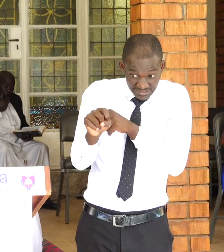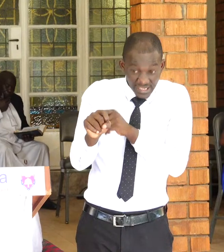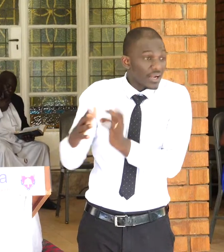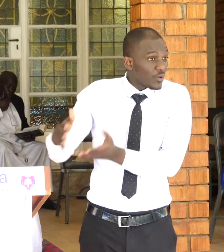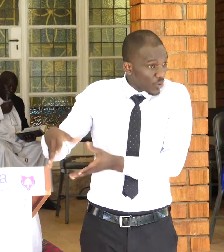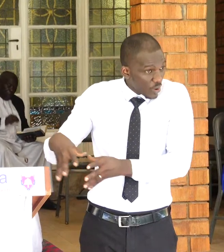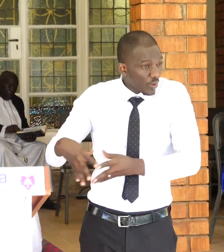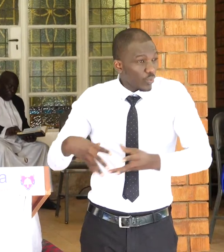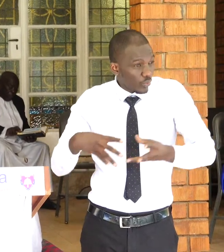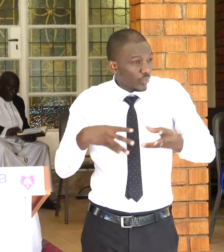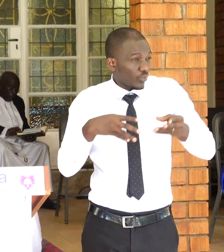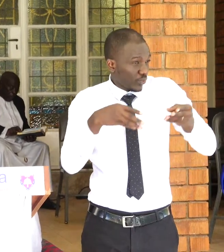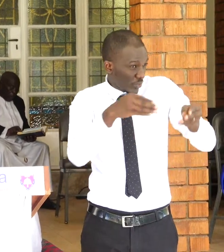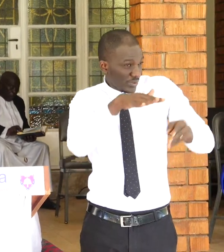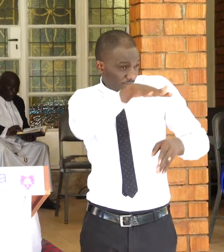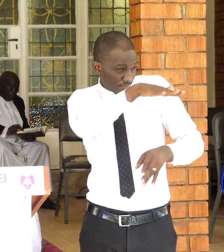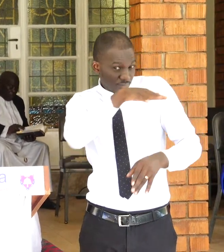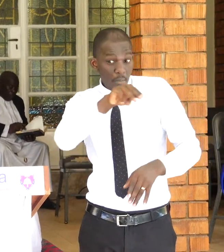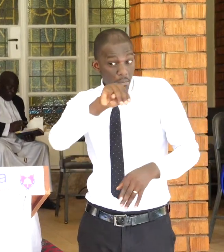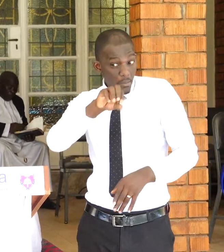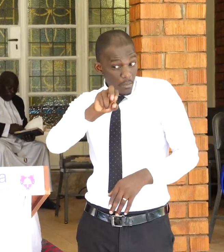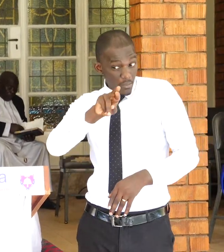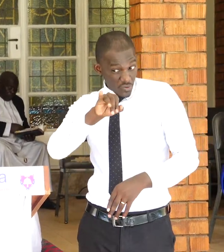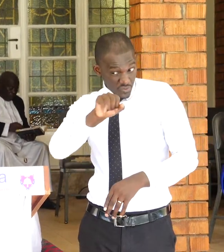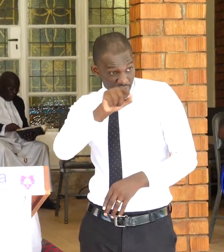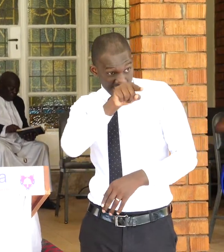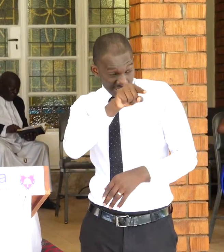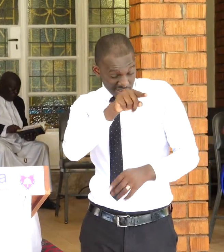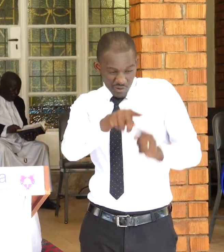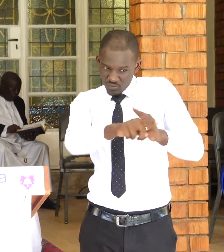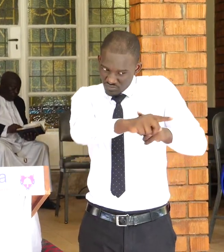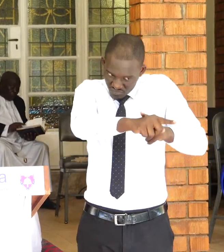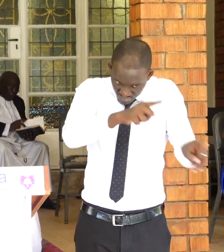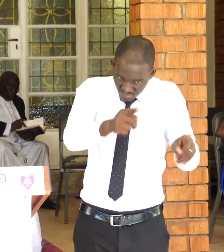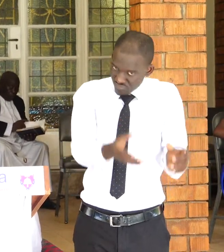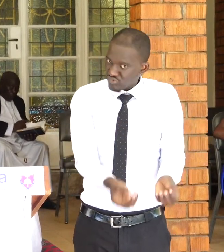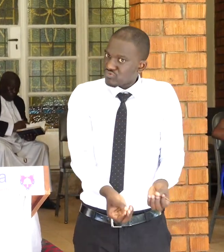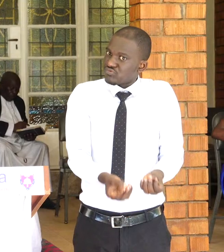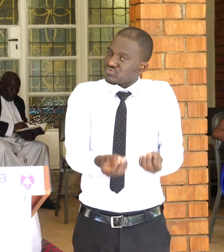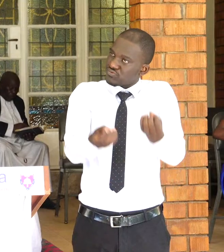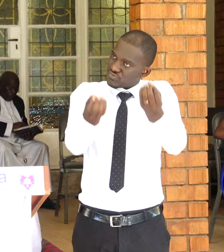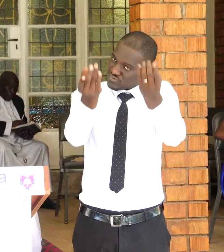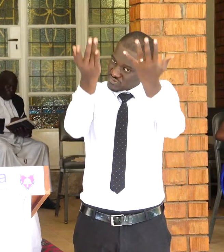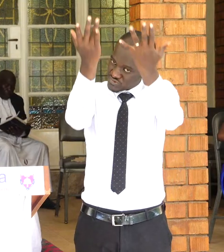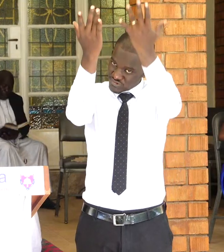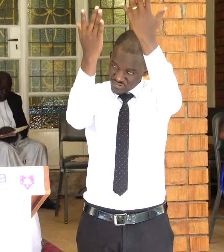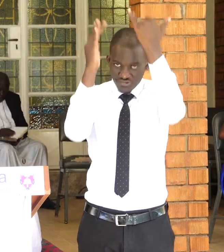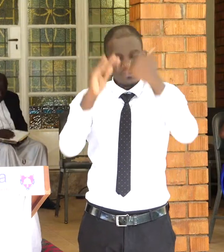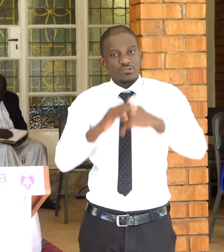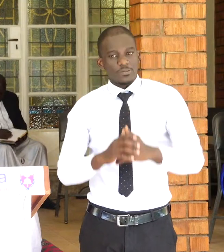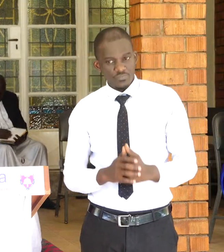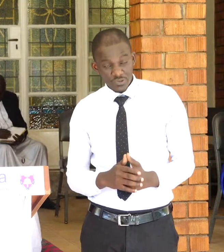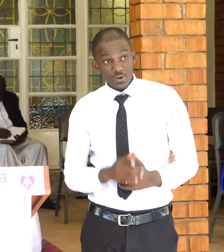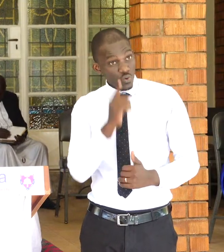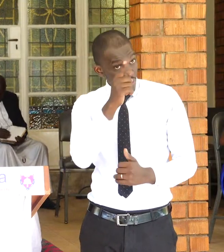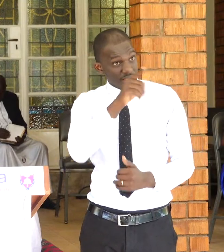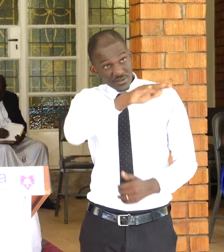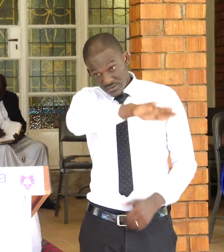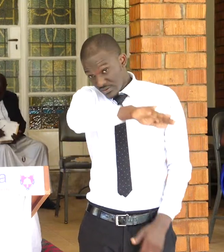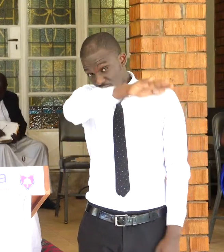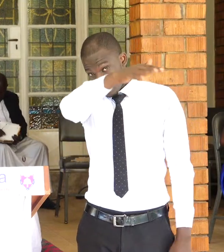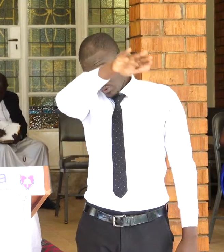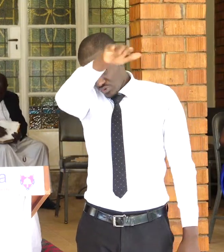mu nsi Moliya omuweere eyo okuba ekiweebwayo ekyokebwa ku lumu ku nsozi